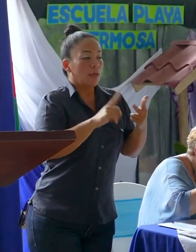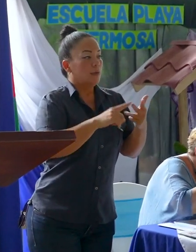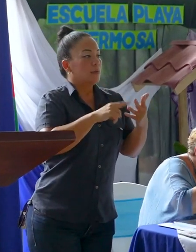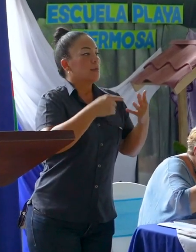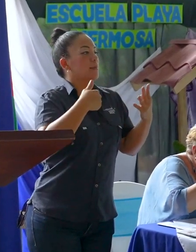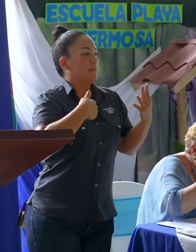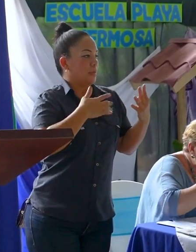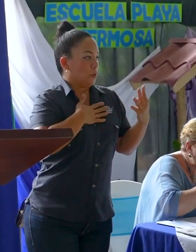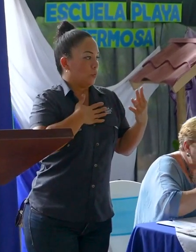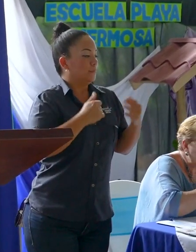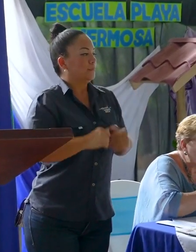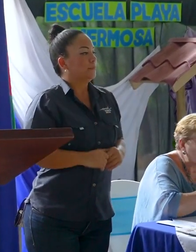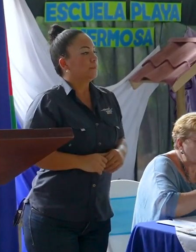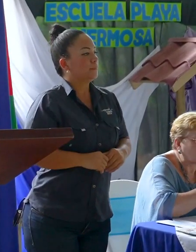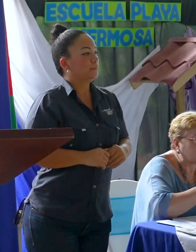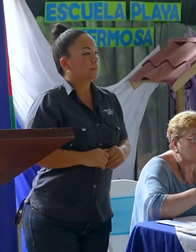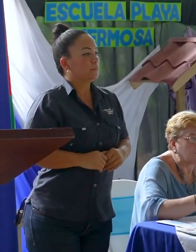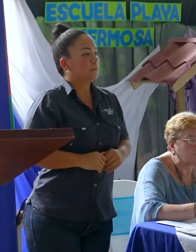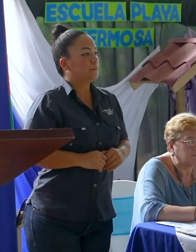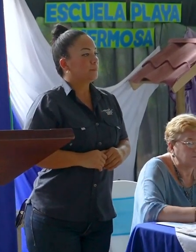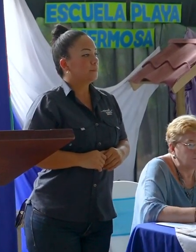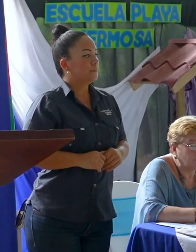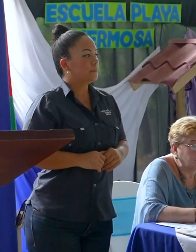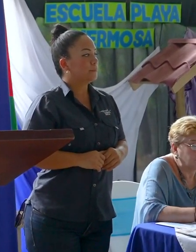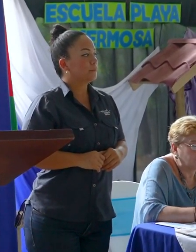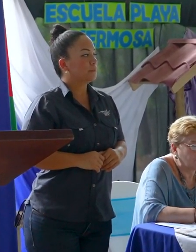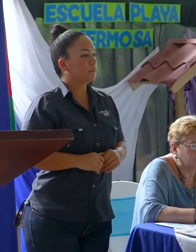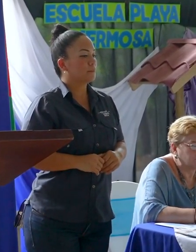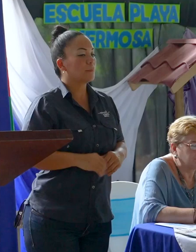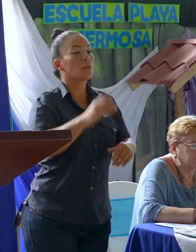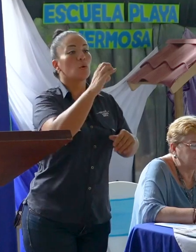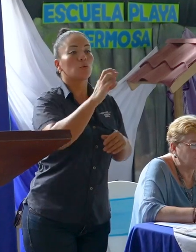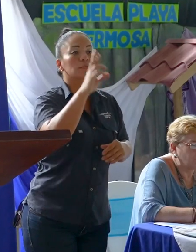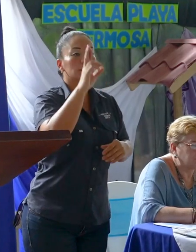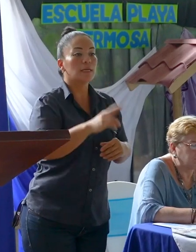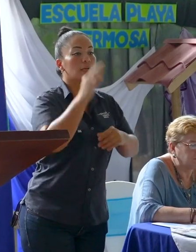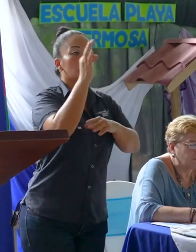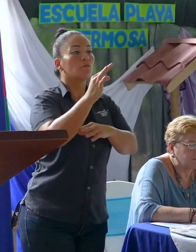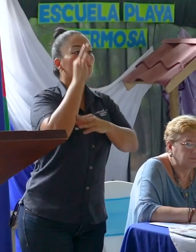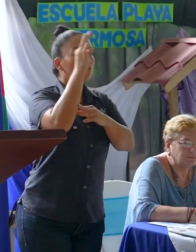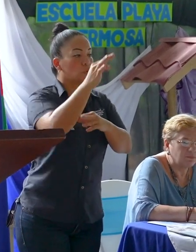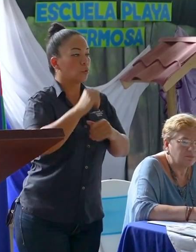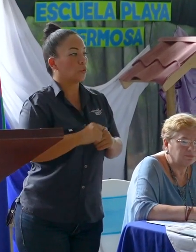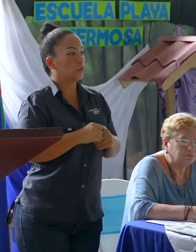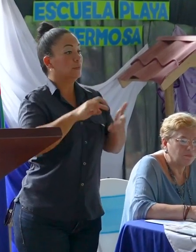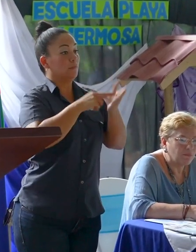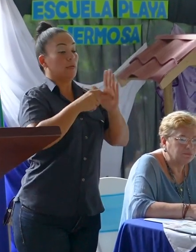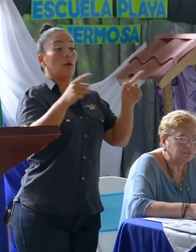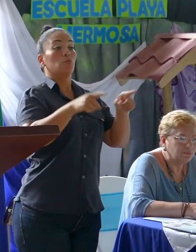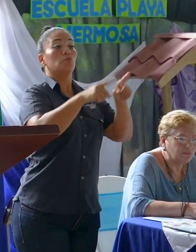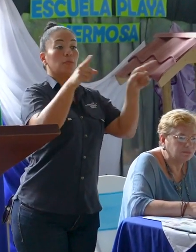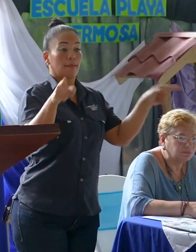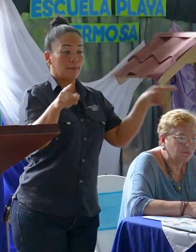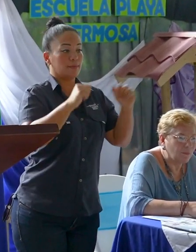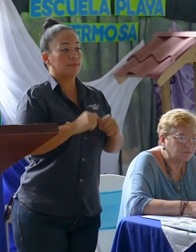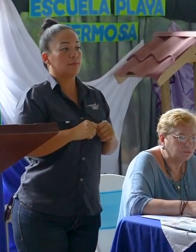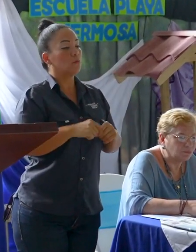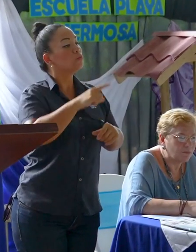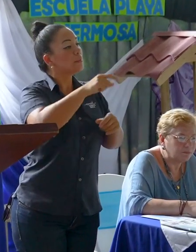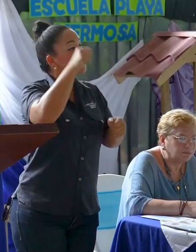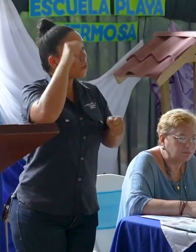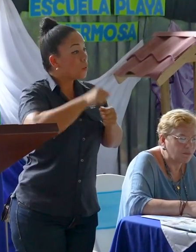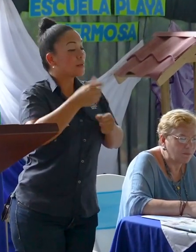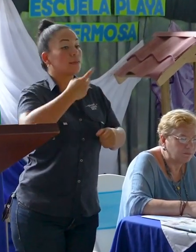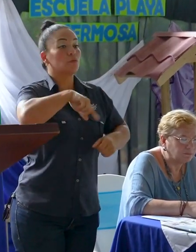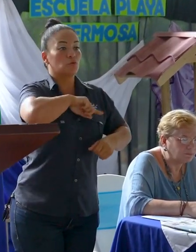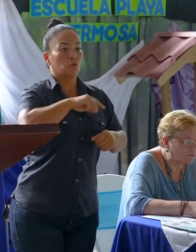mío. Entonces, que Costa Rica del futuro, es decir, ustedes, se acuerden de